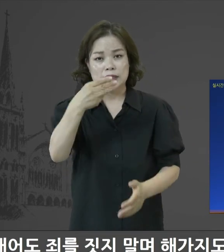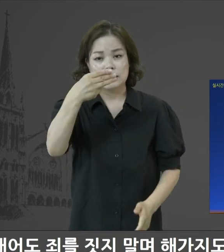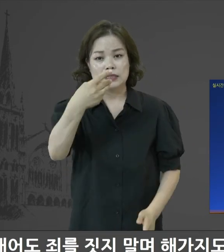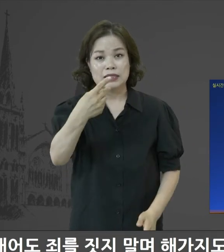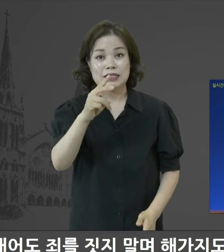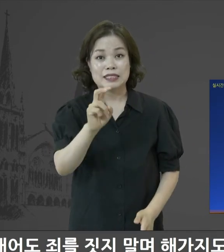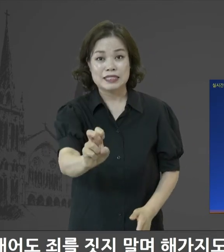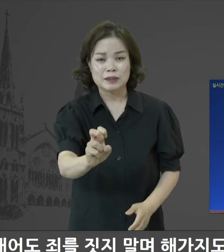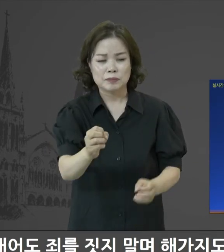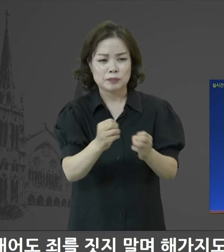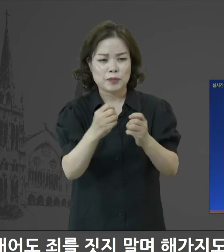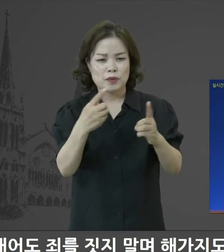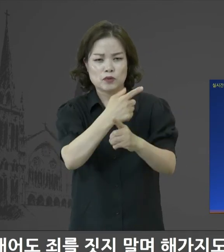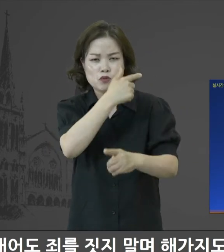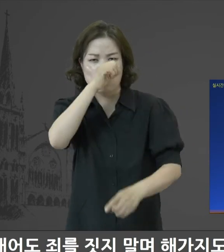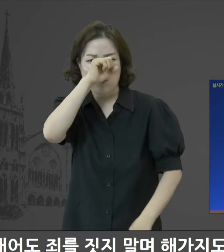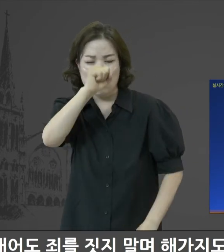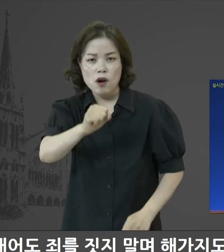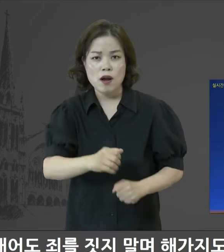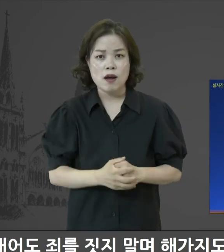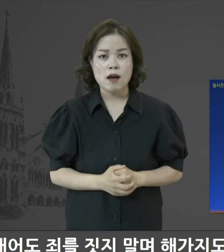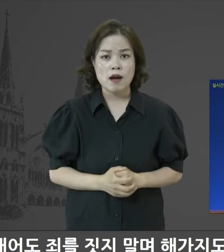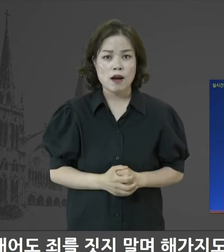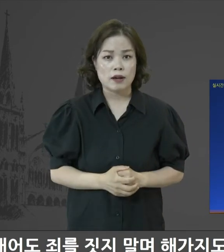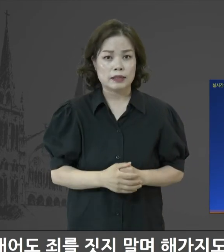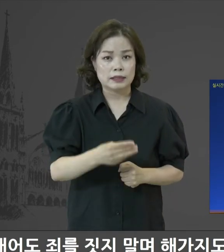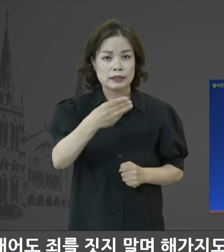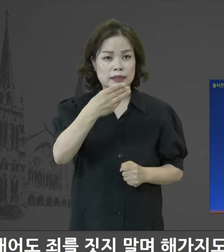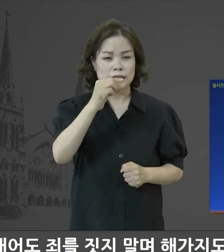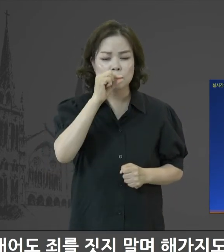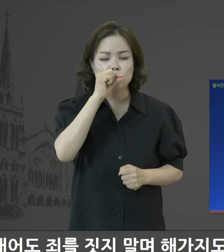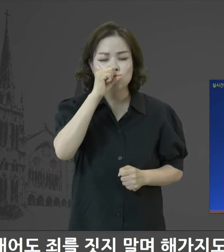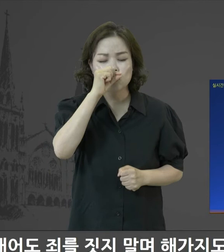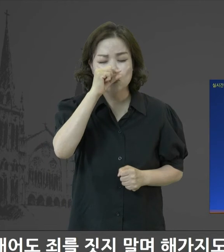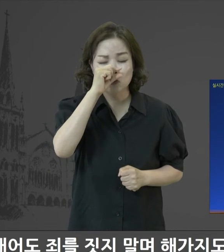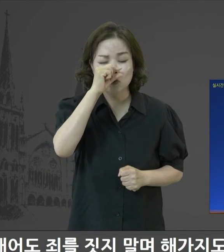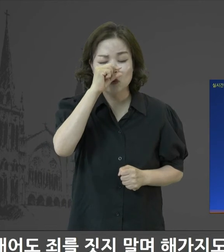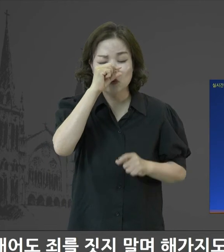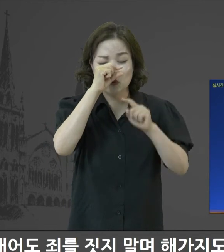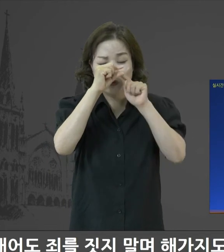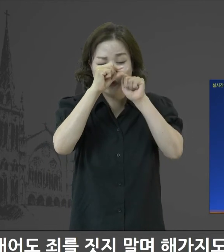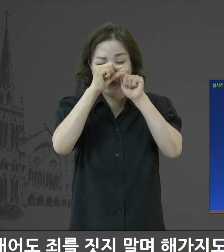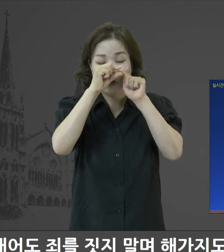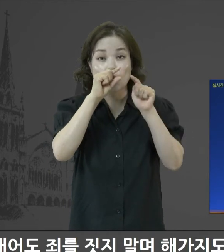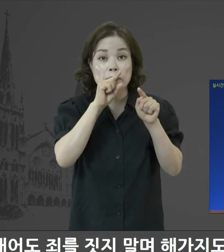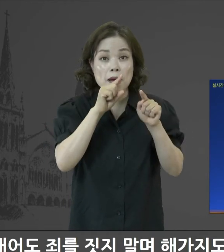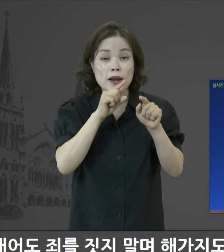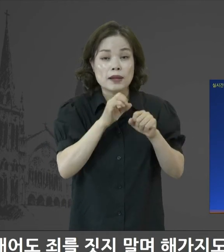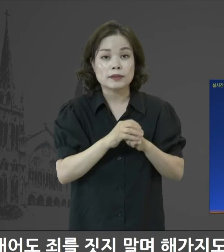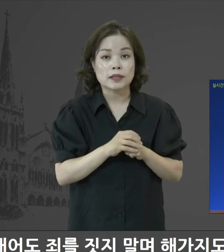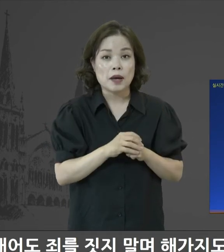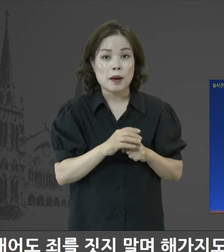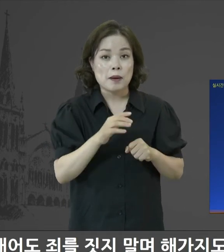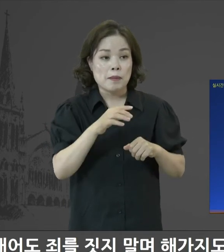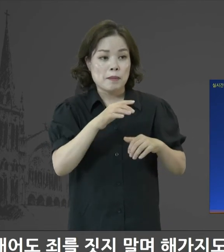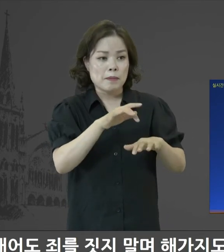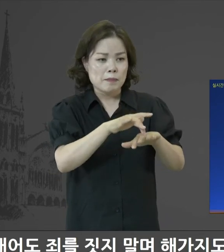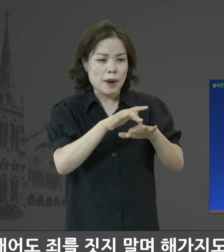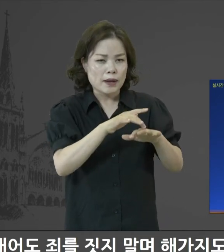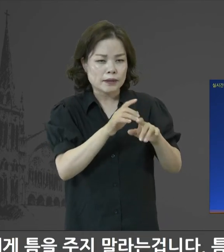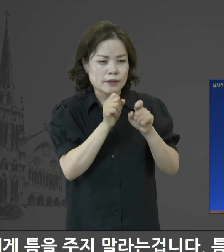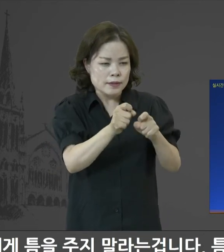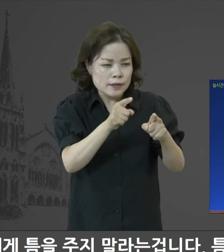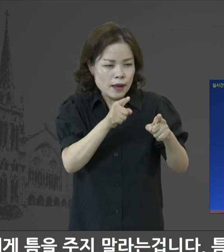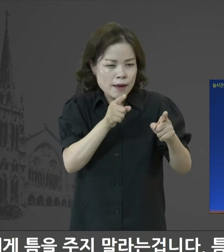매우 좋은 번역입니다. 우리가 틈 그랬을 때 작은 공간을 얘기하는 거죠. 마귀가 이 틈을